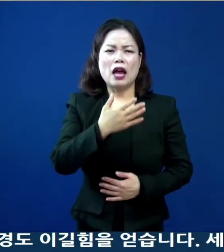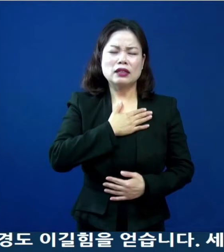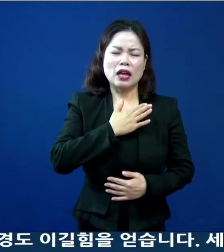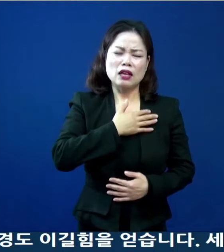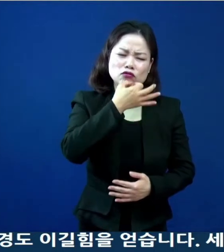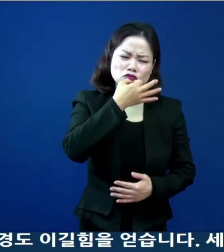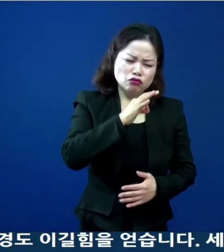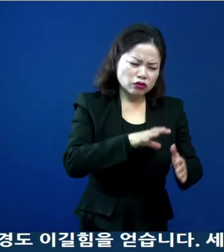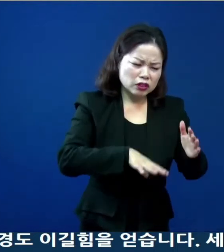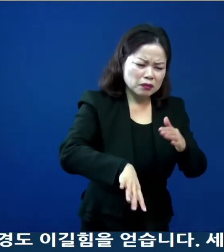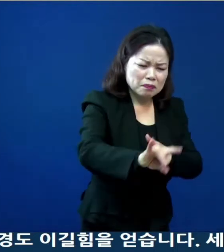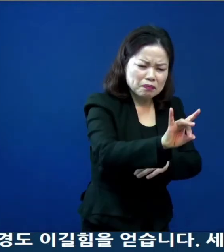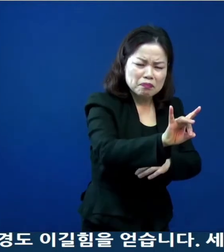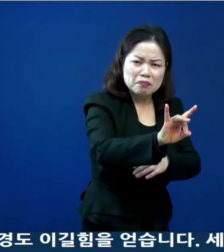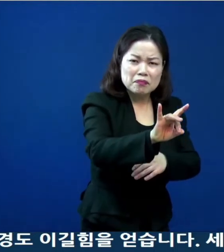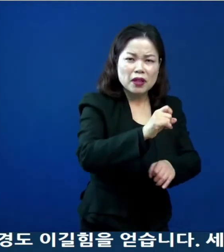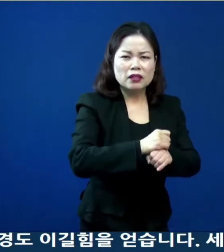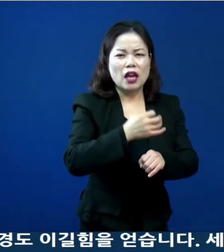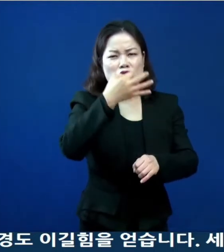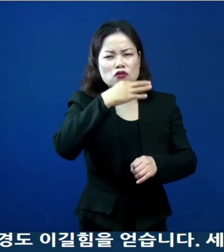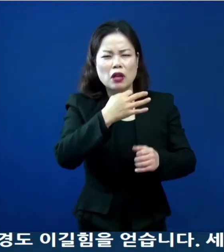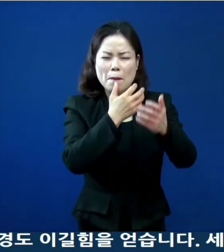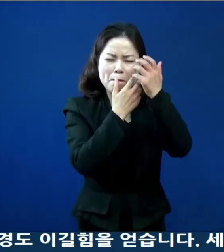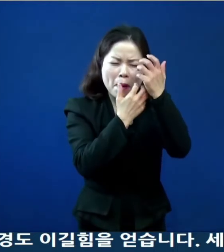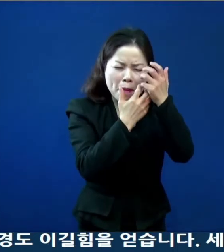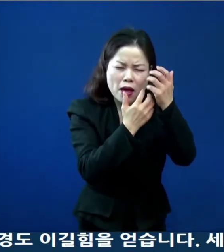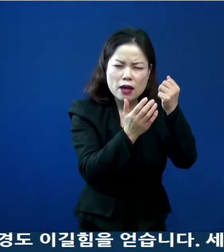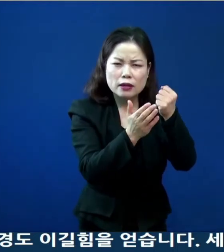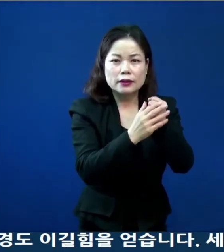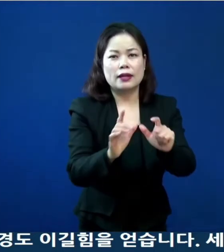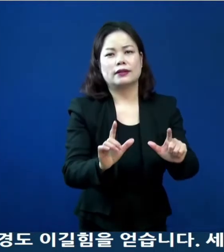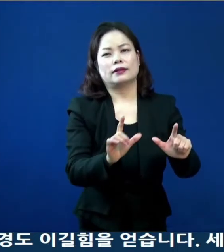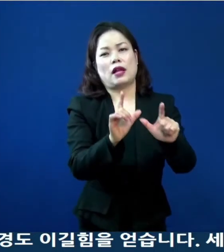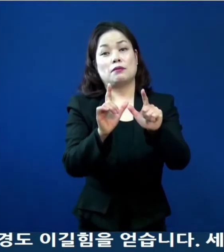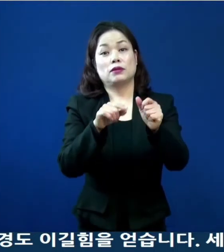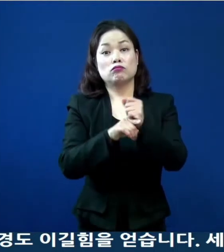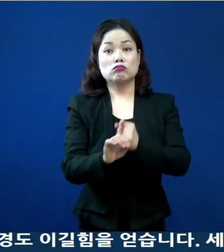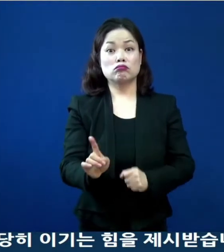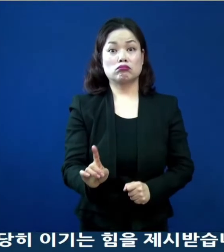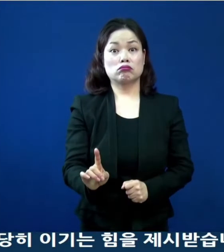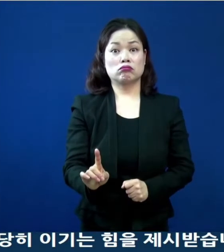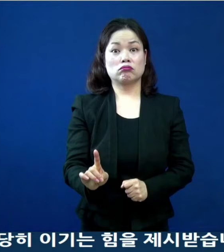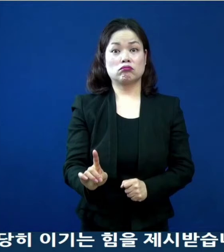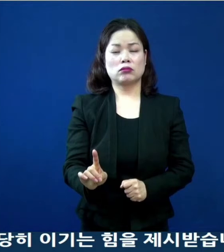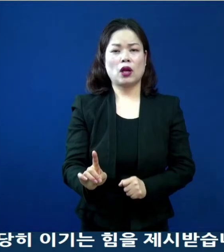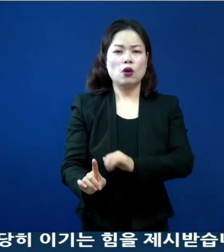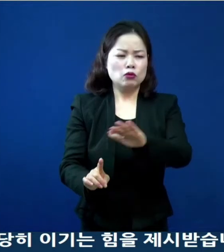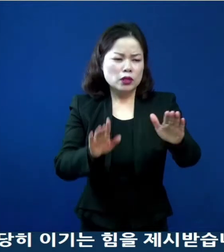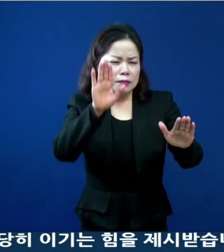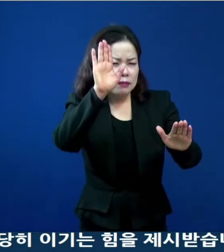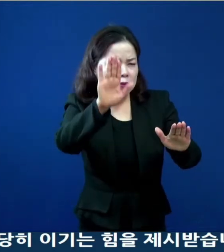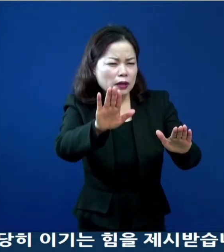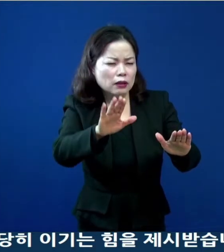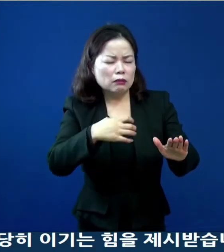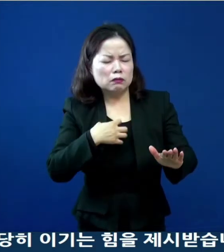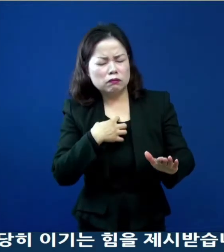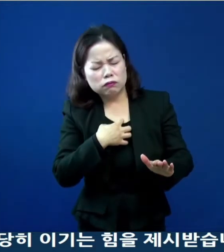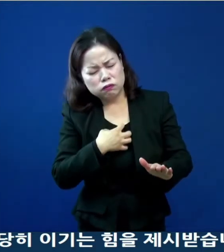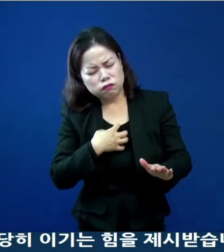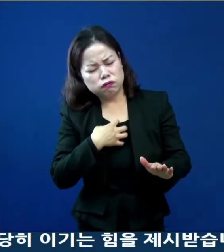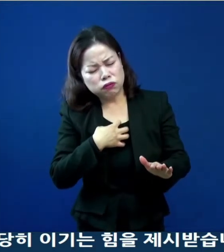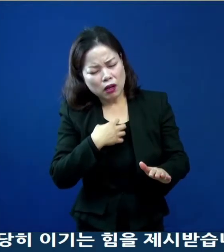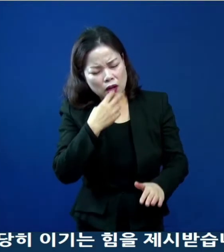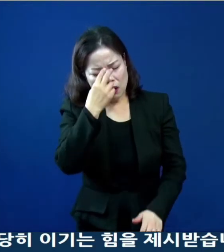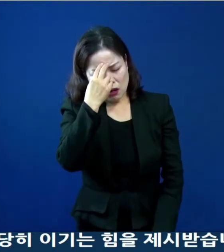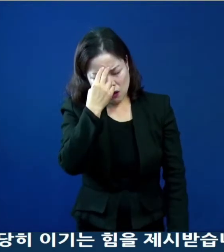항상 앞서고 나의 유익에 집착해서 사는 삶을 살아야 되는 이유가 무엇일까요? 우리는 미래를 많이 염려하고 삽니다.